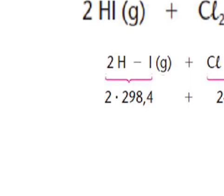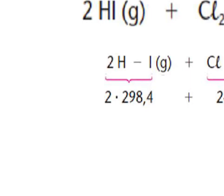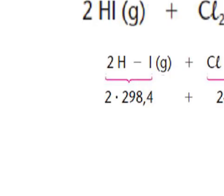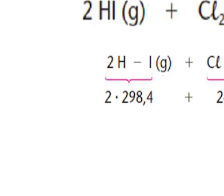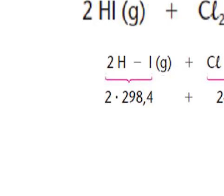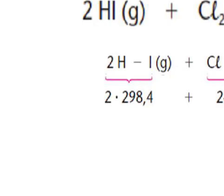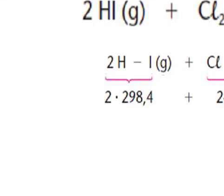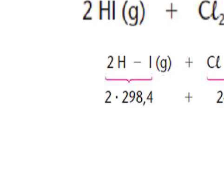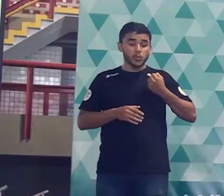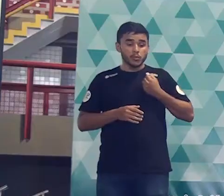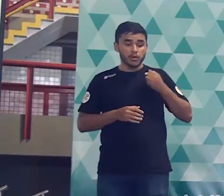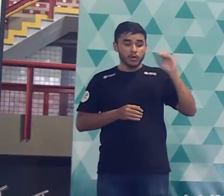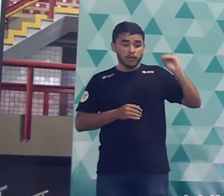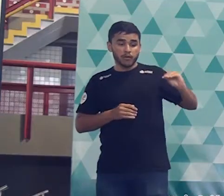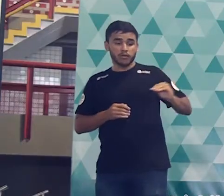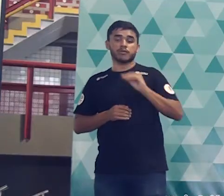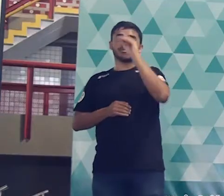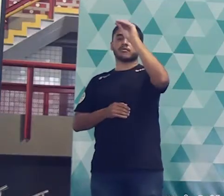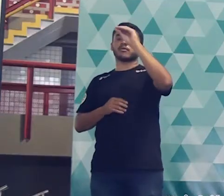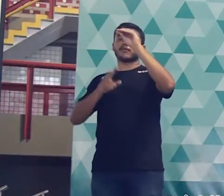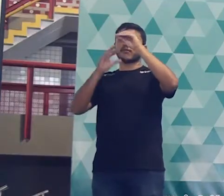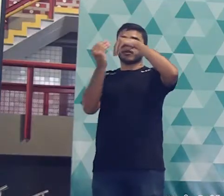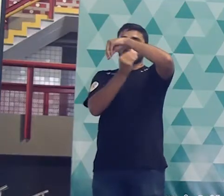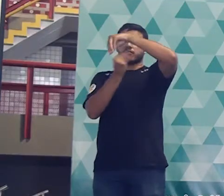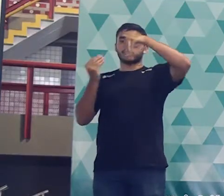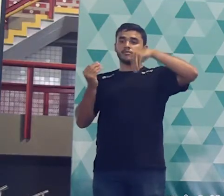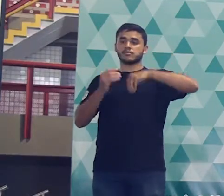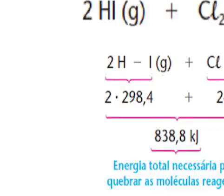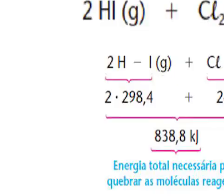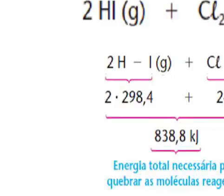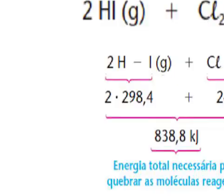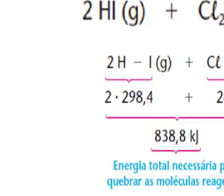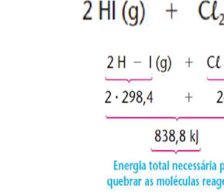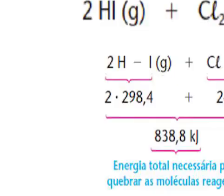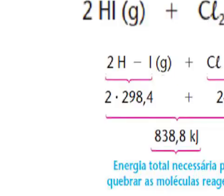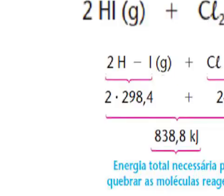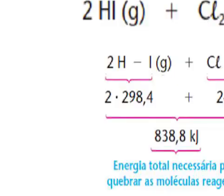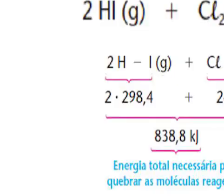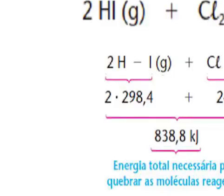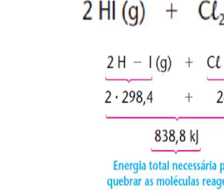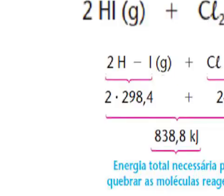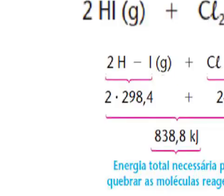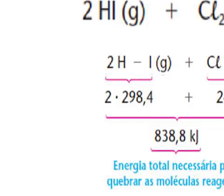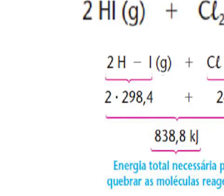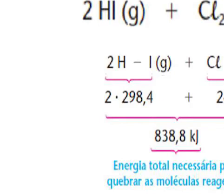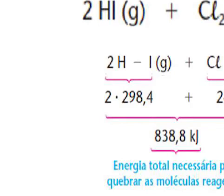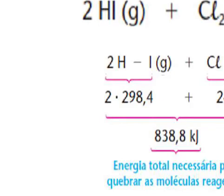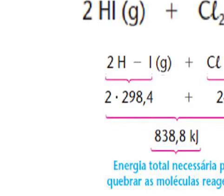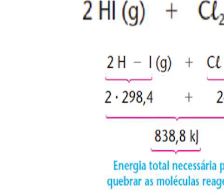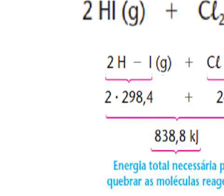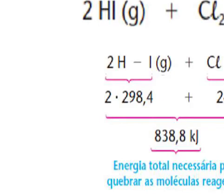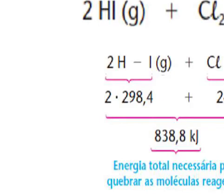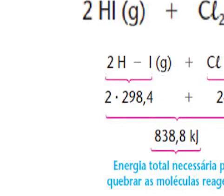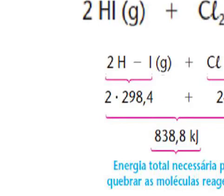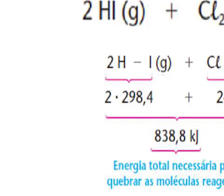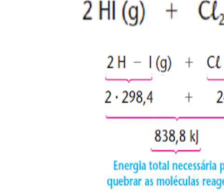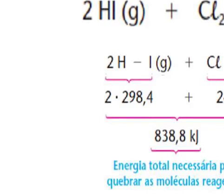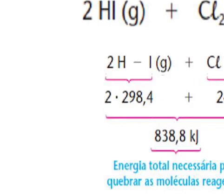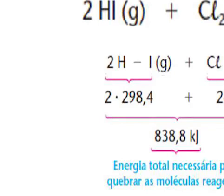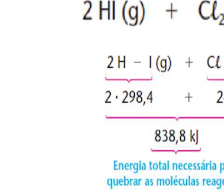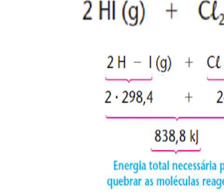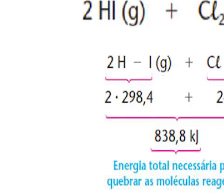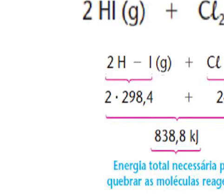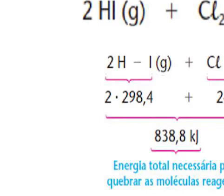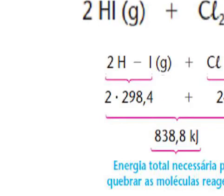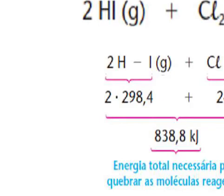valor dessas informações e vai levar para a reação química. Passando de novo, pronto. 2 vezes 298,4